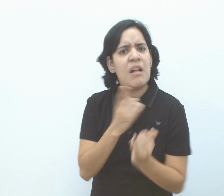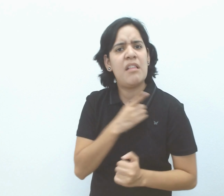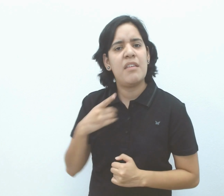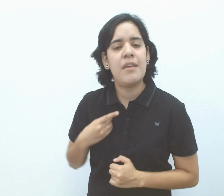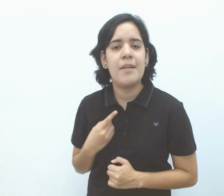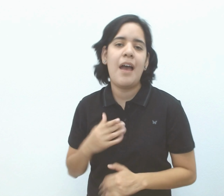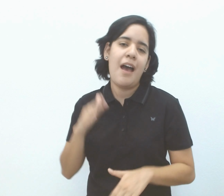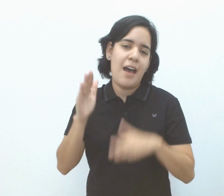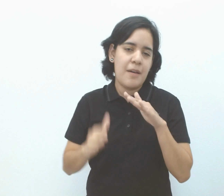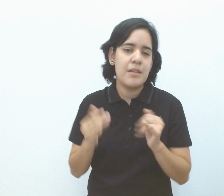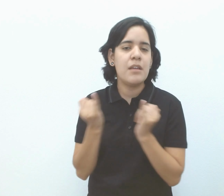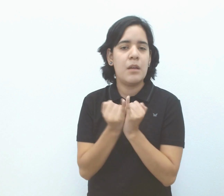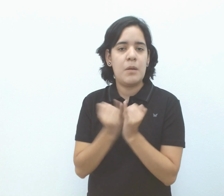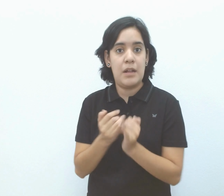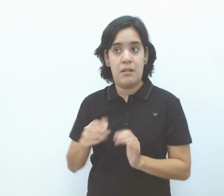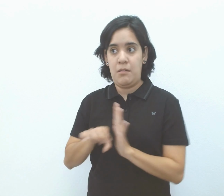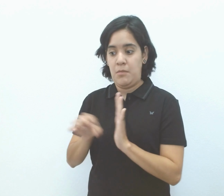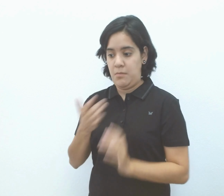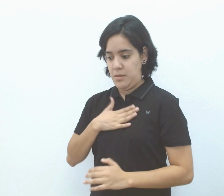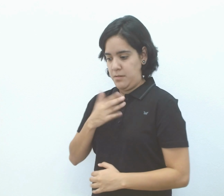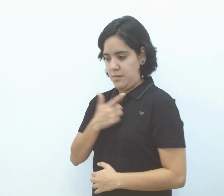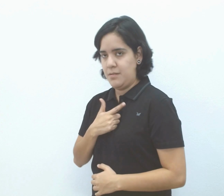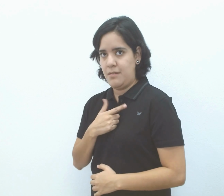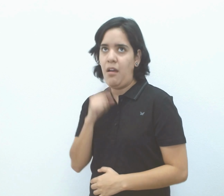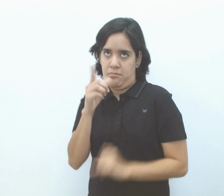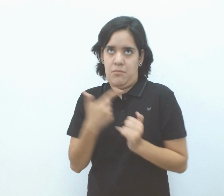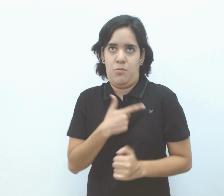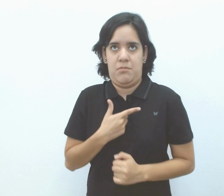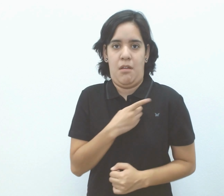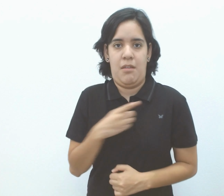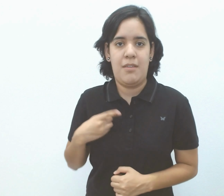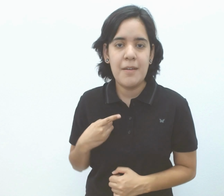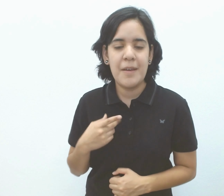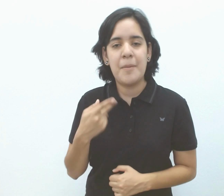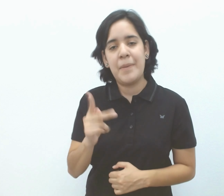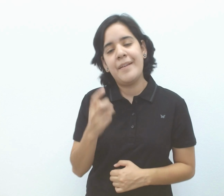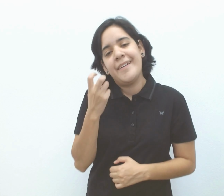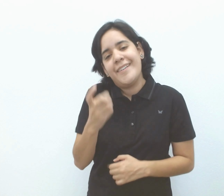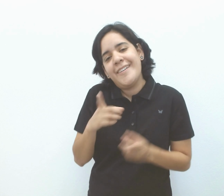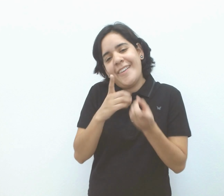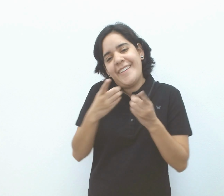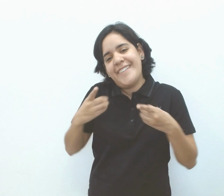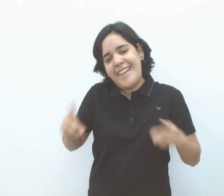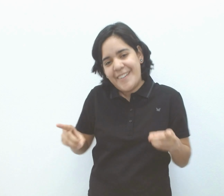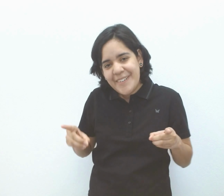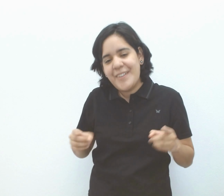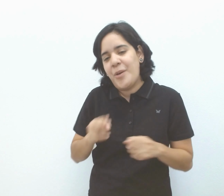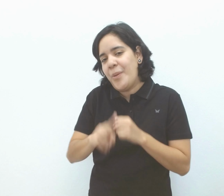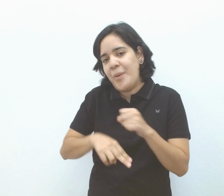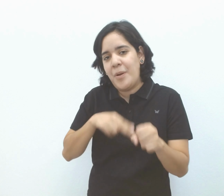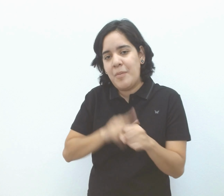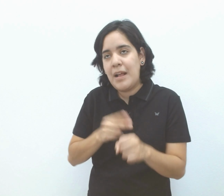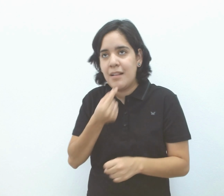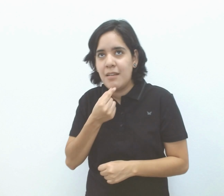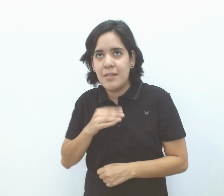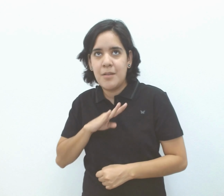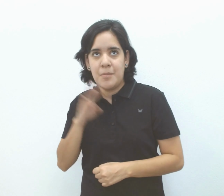mis gustos, con mis intereses, con mi proceso en general de desarrollo. Creo que todos piensan lo mismo que yo pienso. Hay varios experimentos